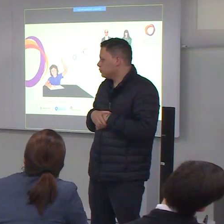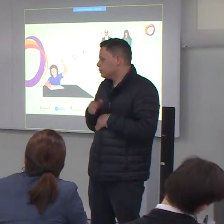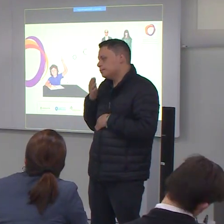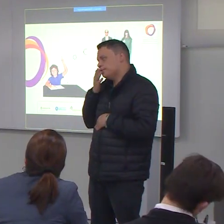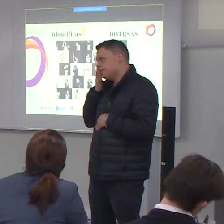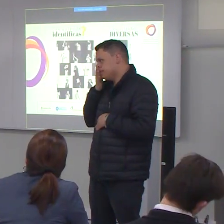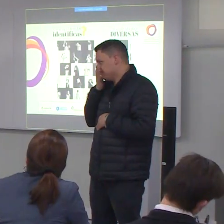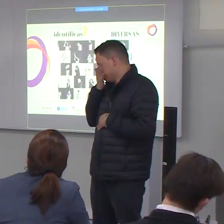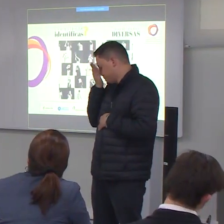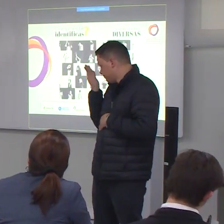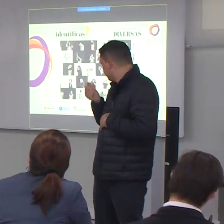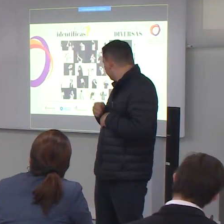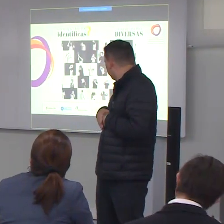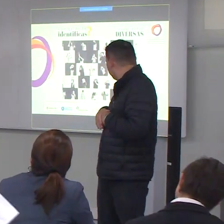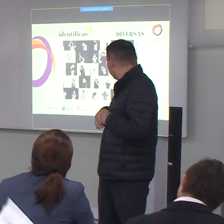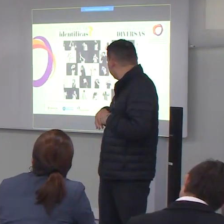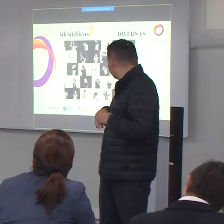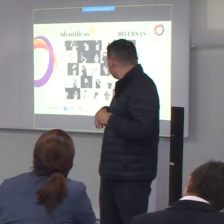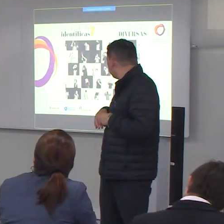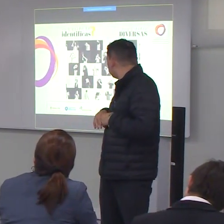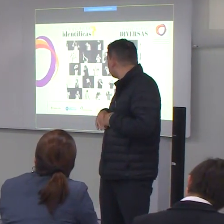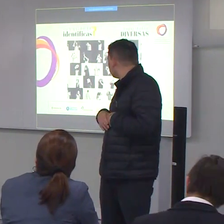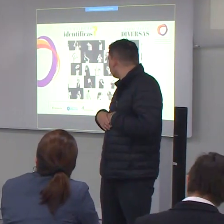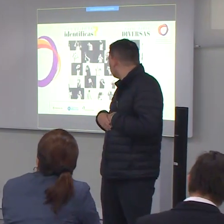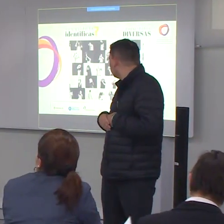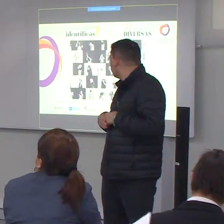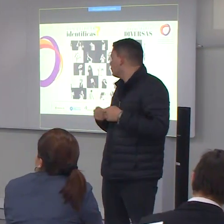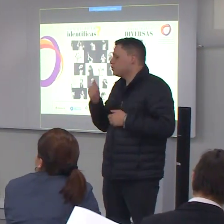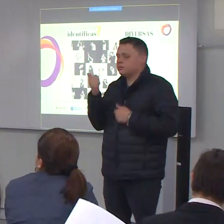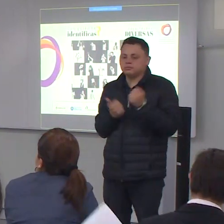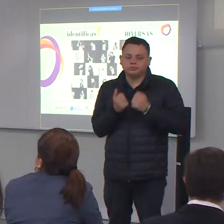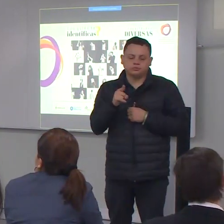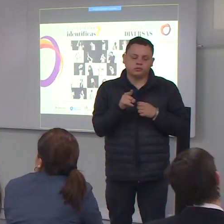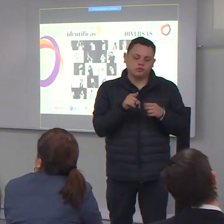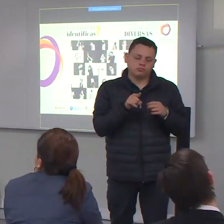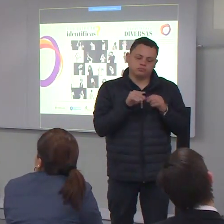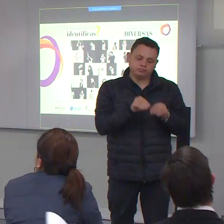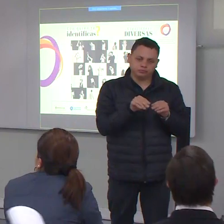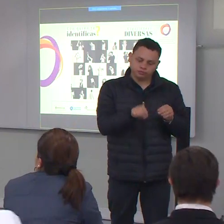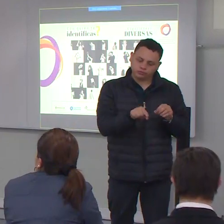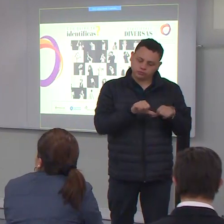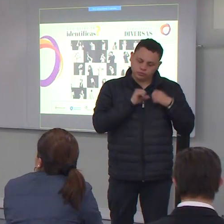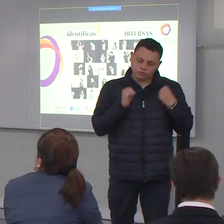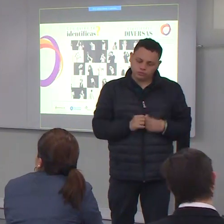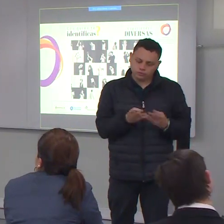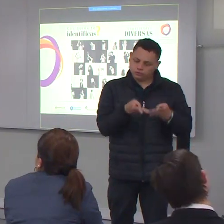pronto otras cosas más contemporáneas qué dejamos en los corazones de los estudiantes